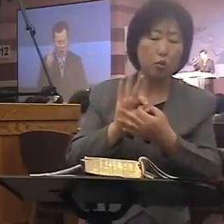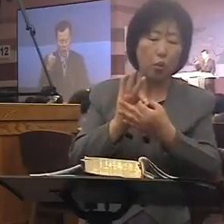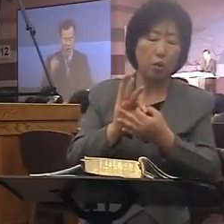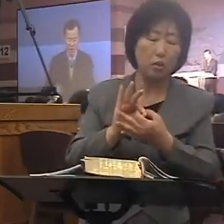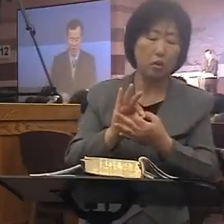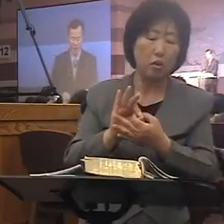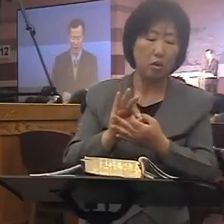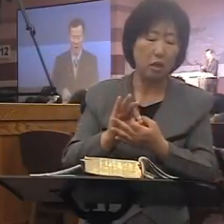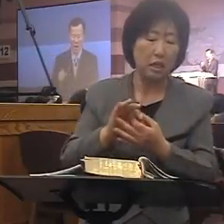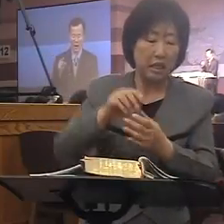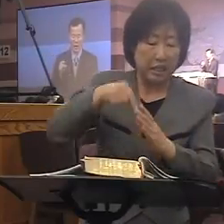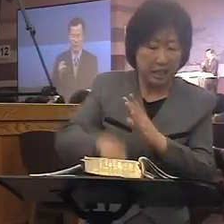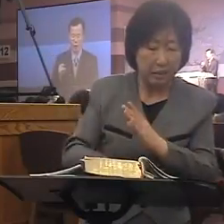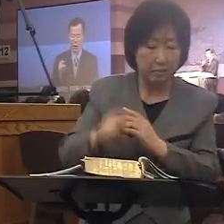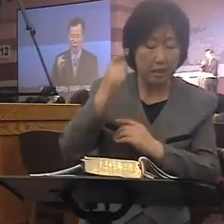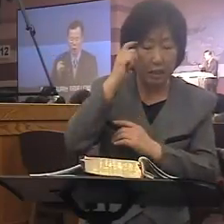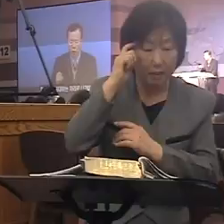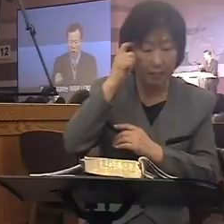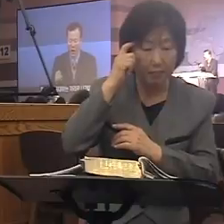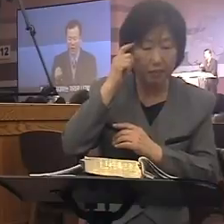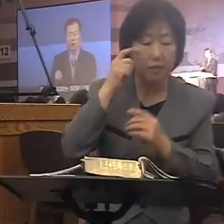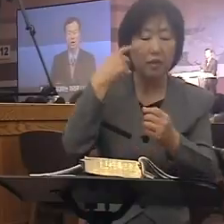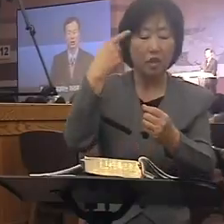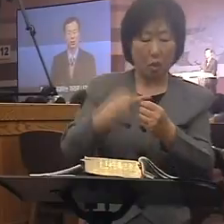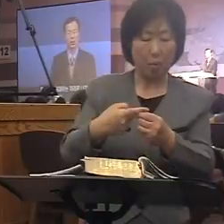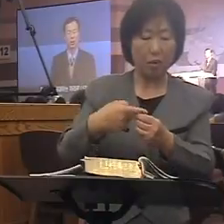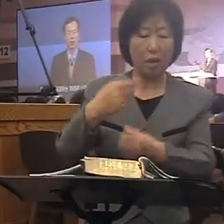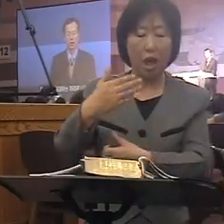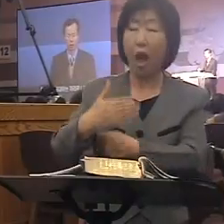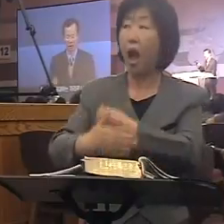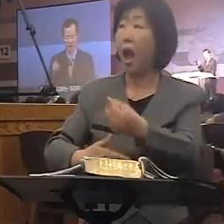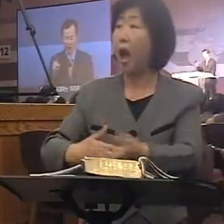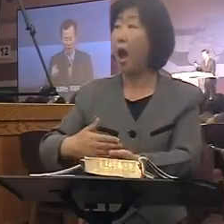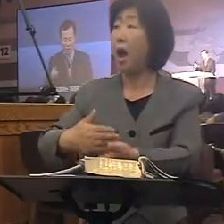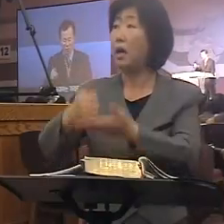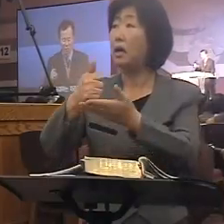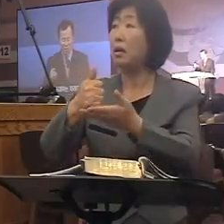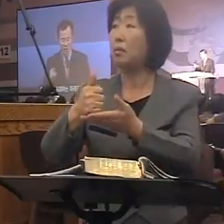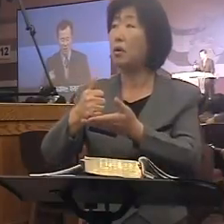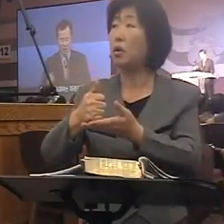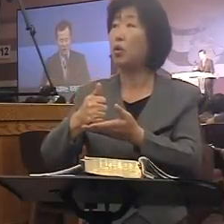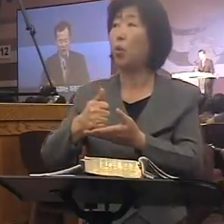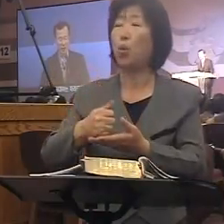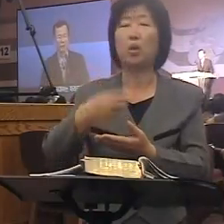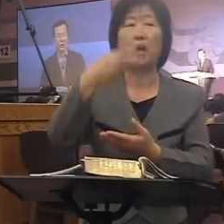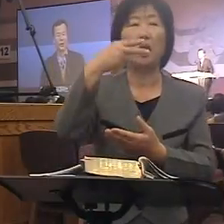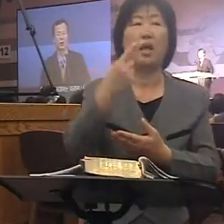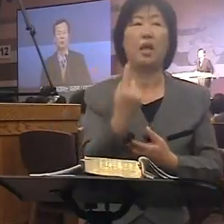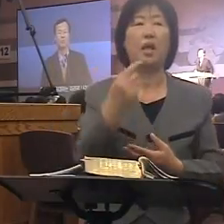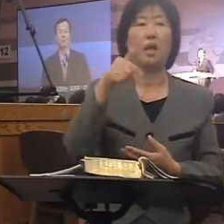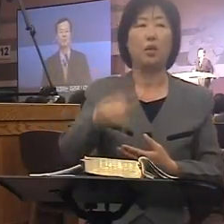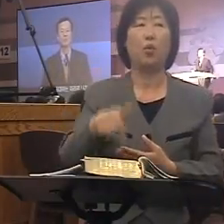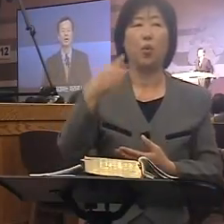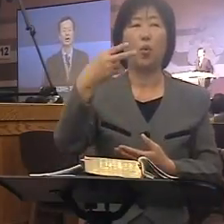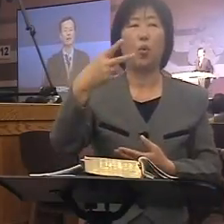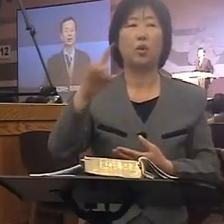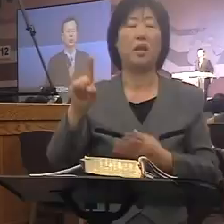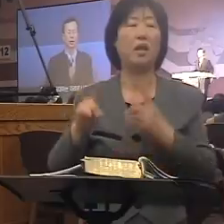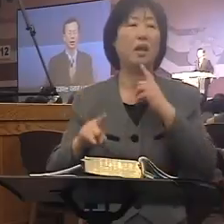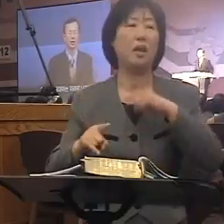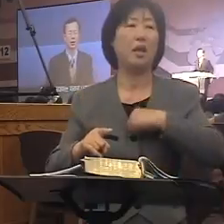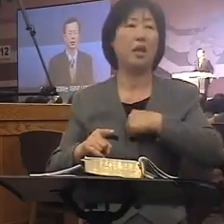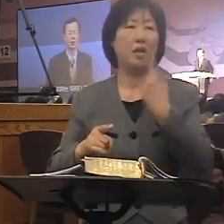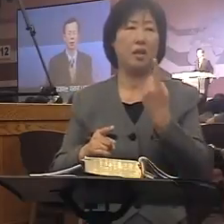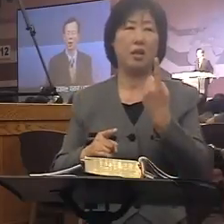있습니다. 첫째로는 하나님과 독대하는 자리로 우리는 나갈 수 있어야 합니다.